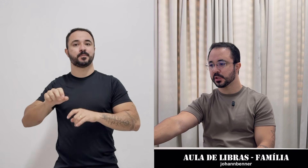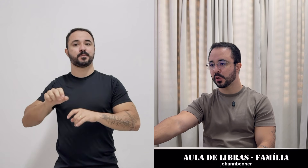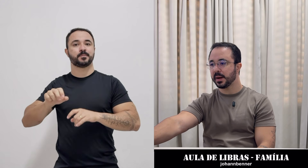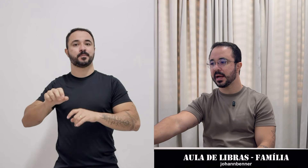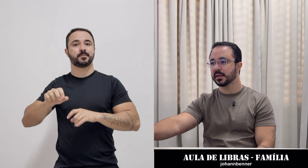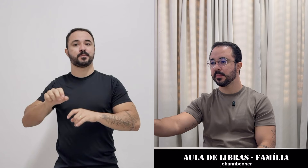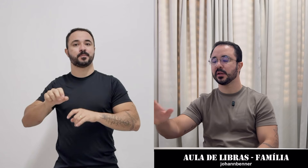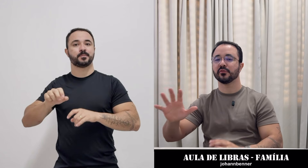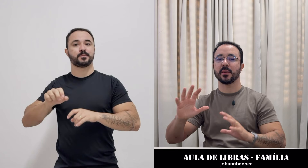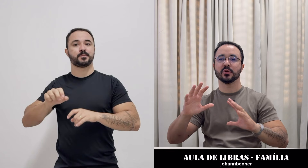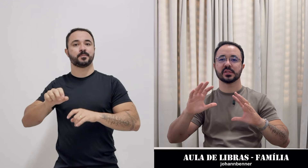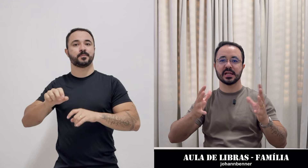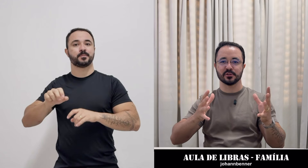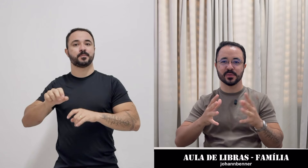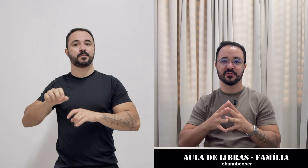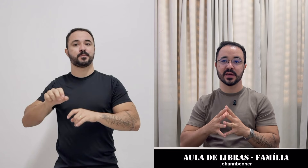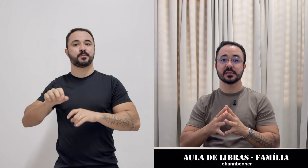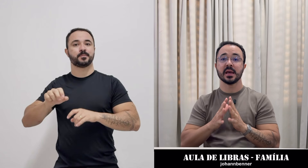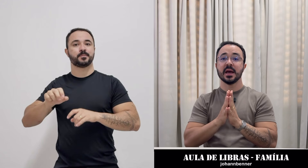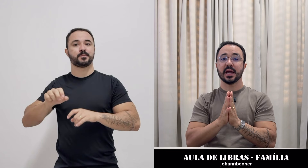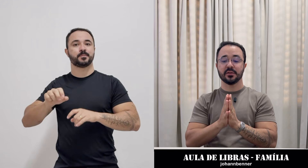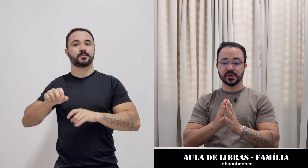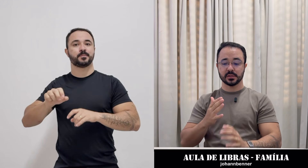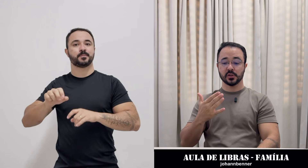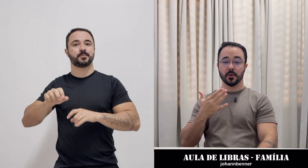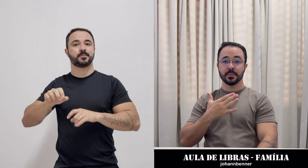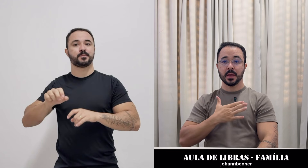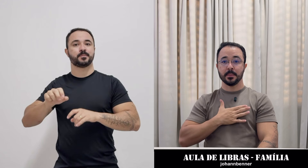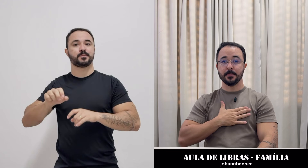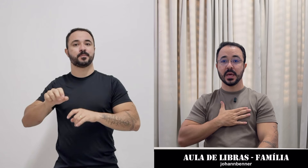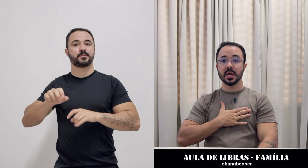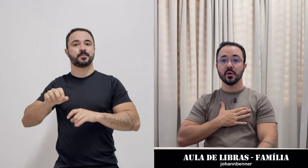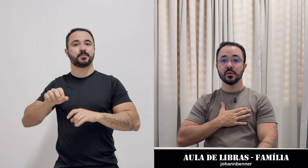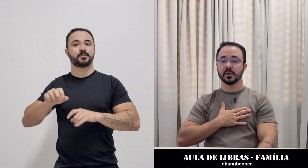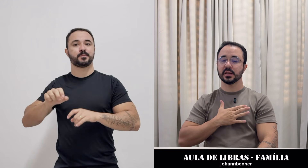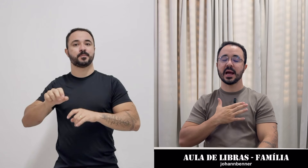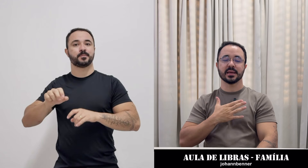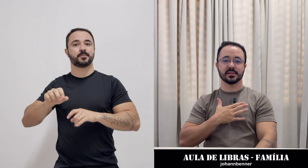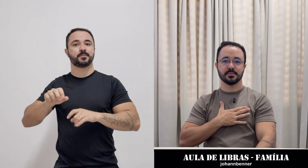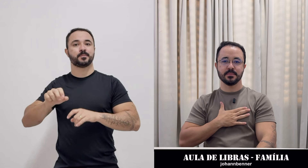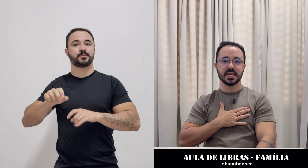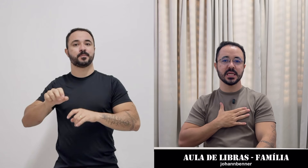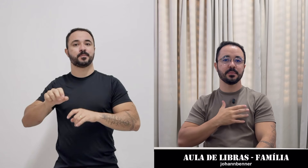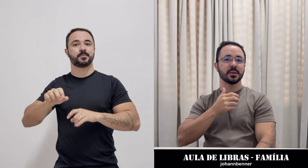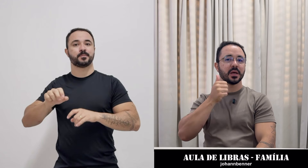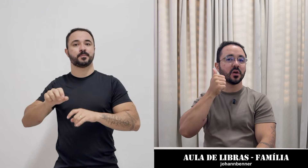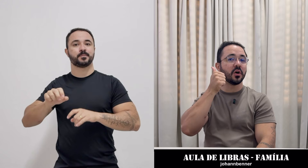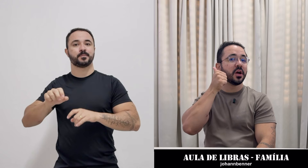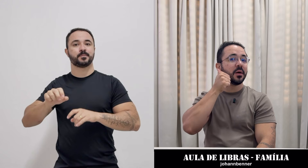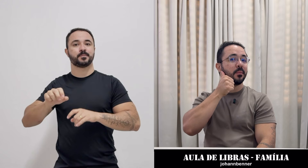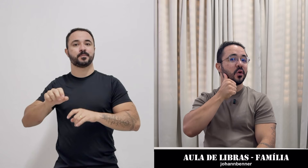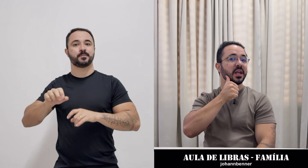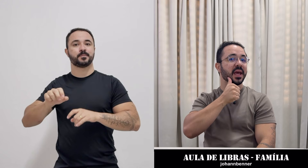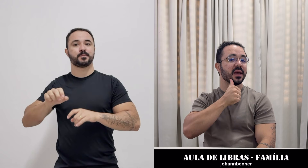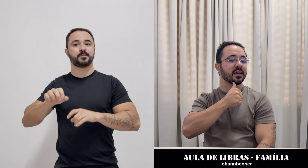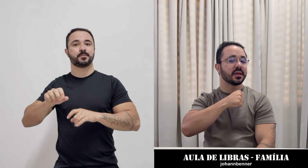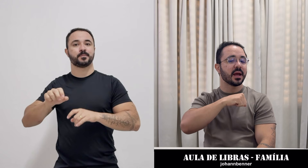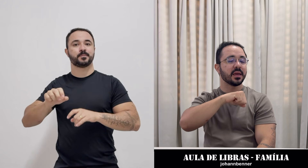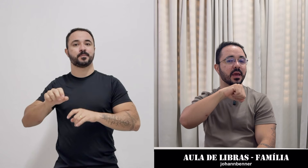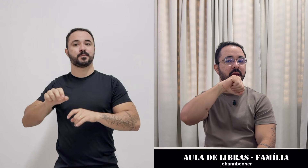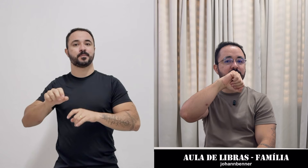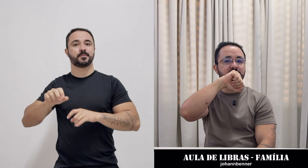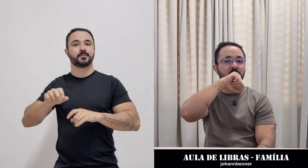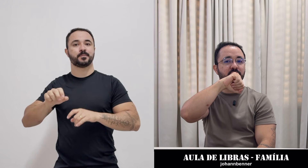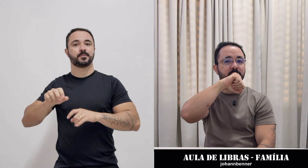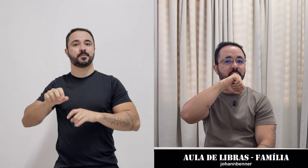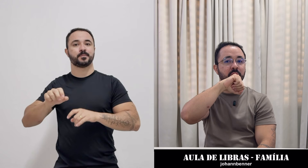Pronto. Deixa eu parar aqui para não ficar muito sinal de uma vez. Aí ele fez assim, ó. Meu, aliás, minha primeiro, ó. Mulher, e